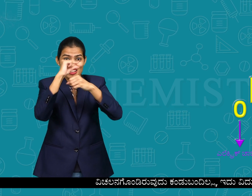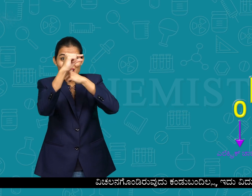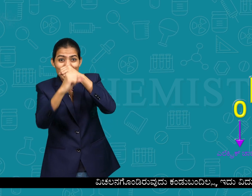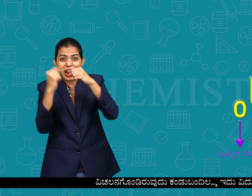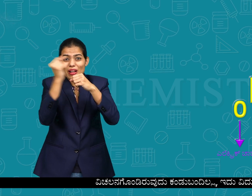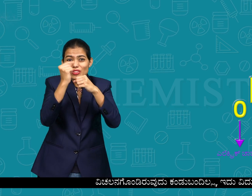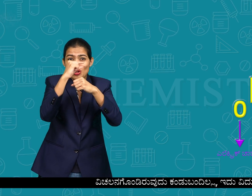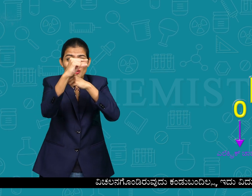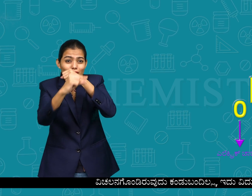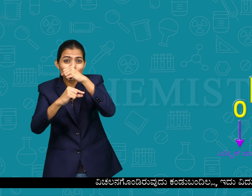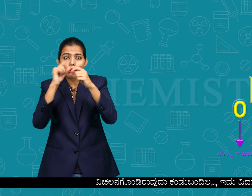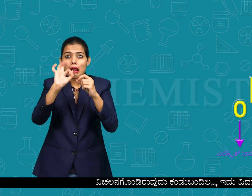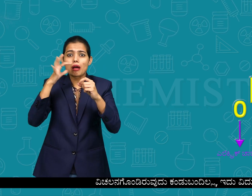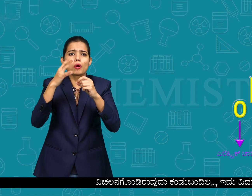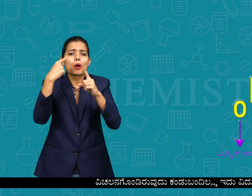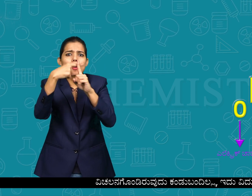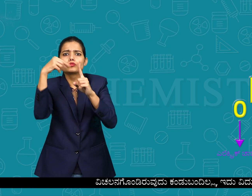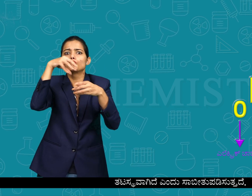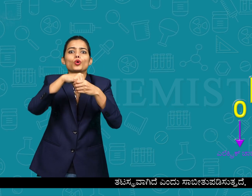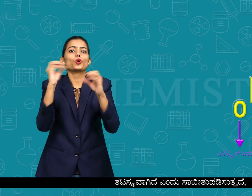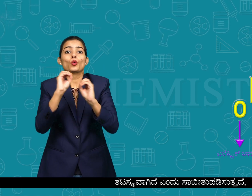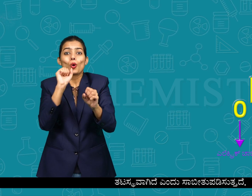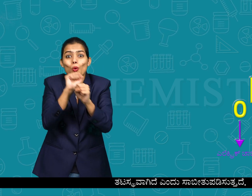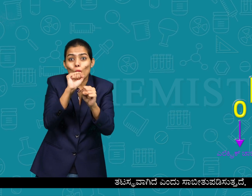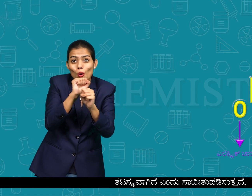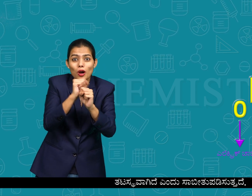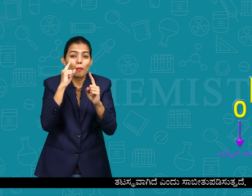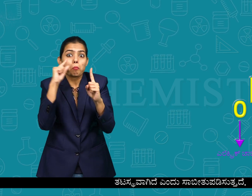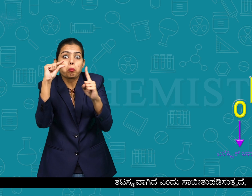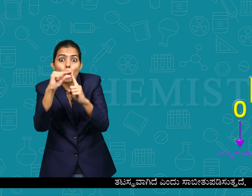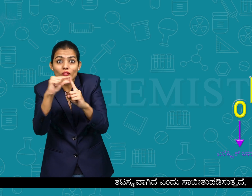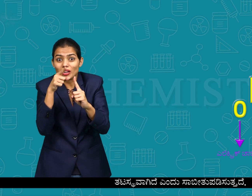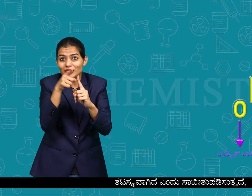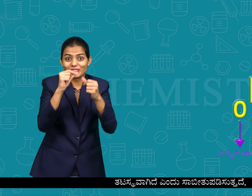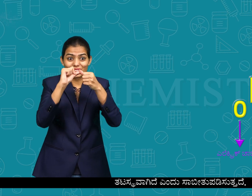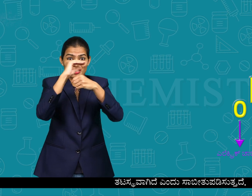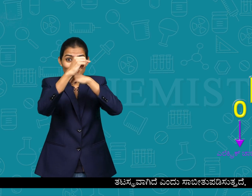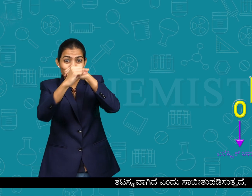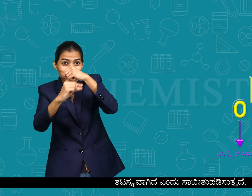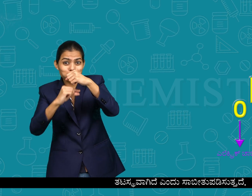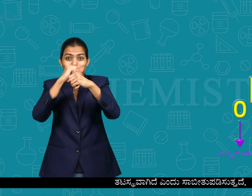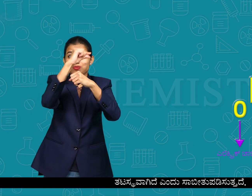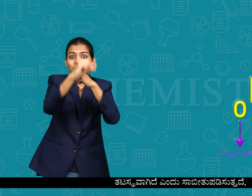ವಿಚಲನೆಗೊಂಡಿರುವುದು ಕಂಡುಬರುವುದಿಲ್ಲ. ಇದು ವಿದ್ಯುತ್ ತಟಸ್ಥವಾಗಿದೆ ಎಂದು ಸಾಬೀತುಪಡಿಸುತ್ತದೆ.